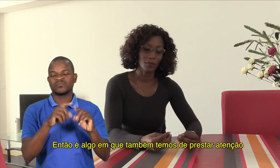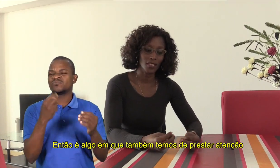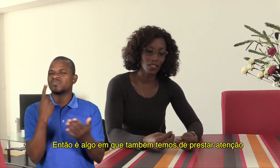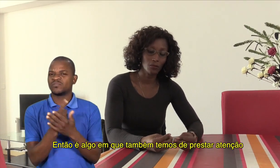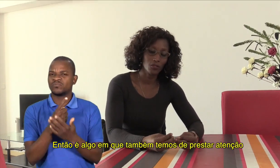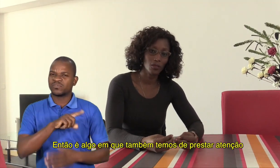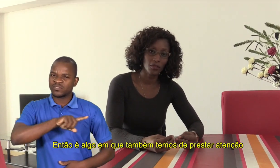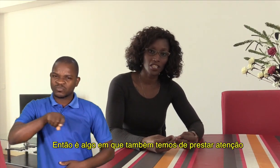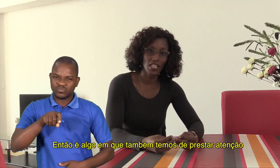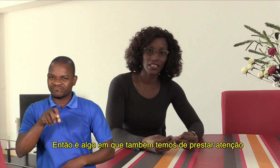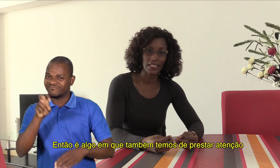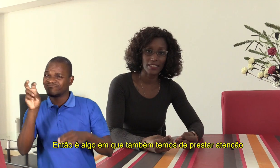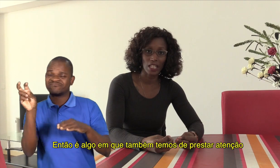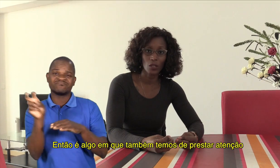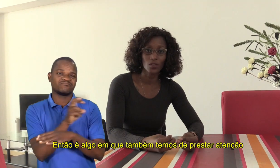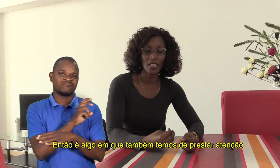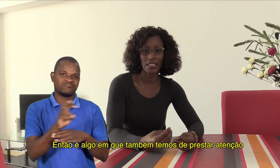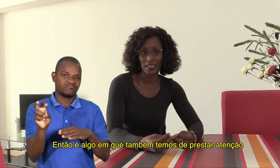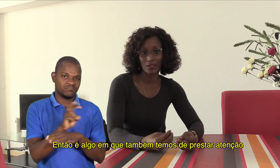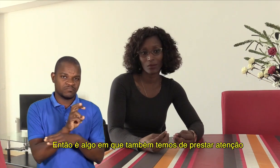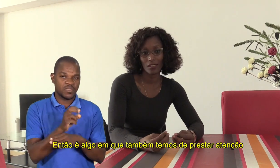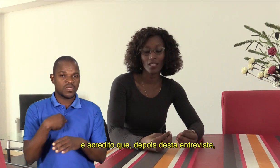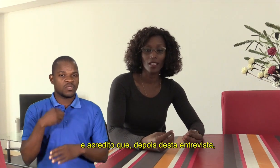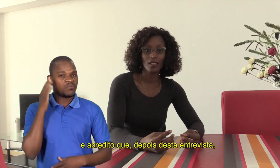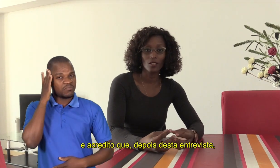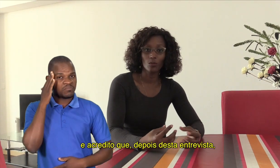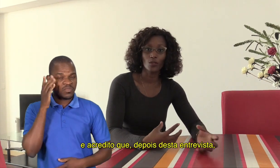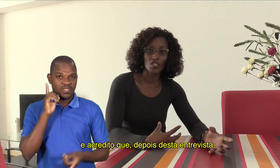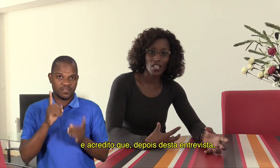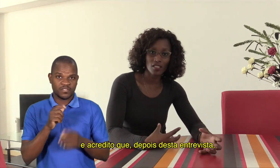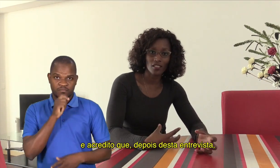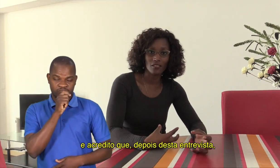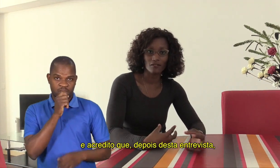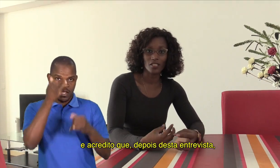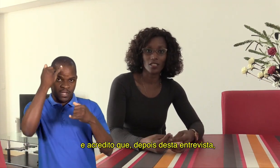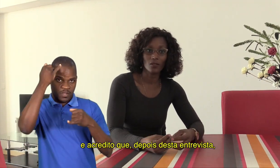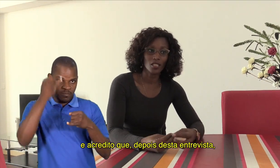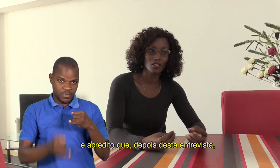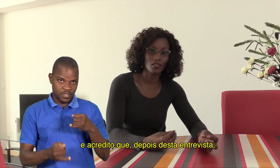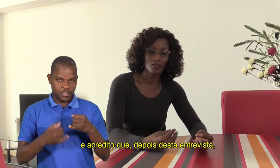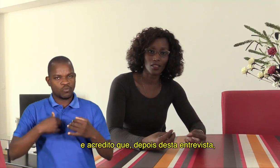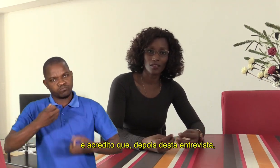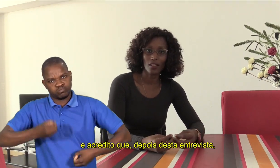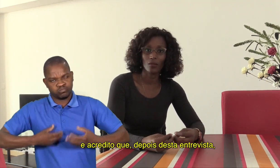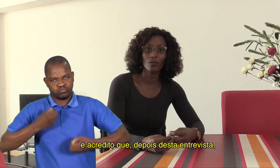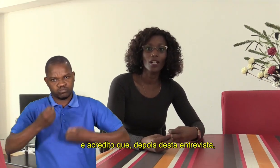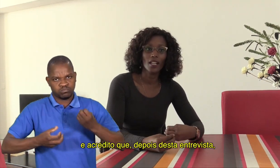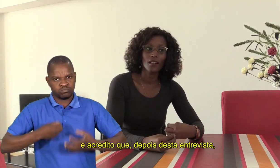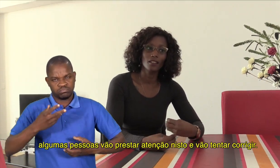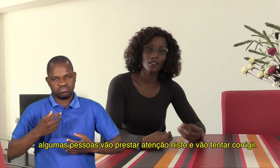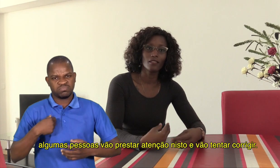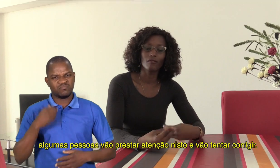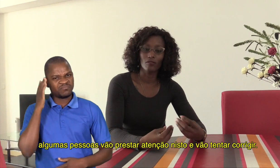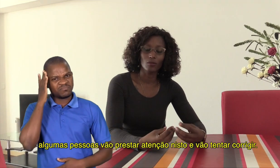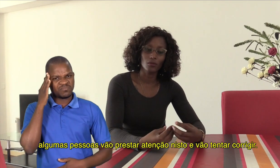também temos que prestar atenção e acredito que depois desta entrevista ou desta intervenção